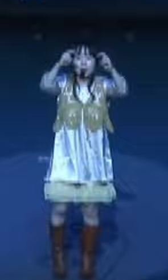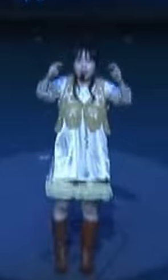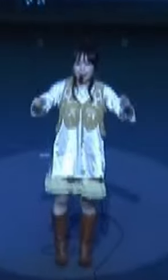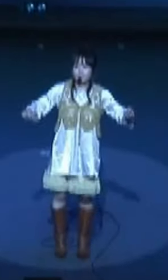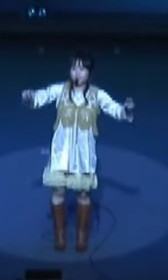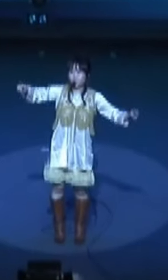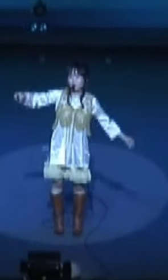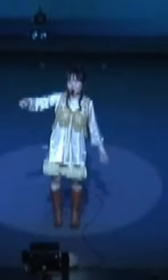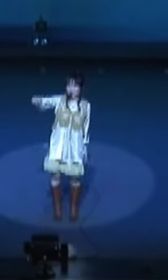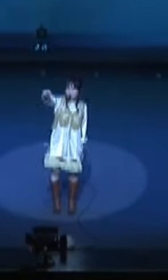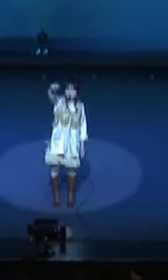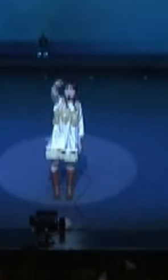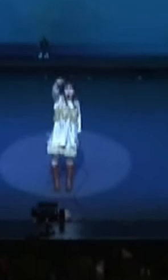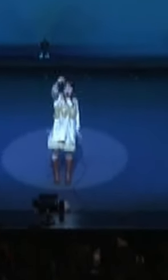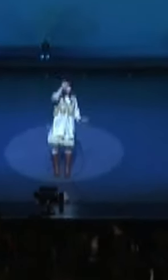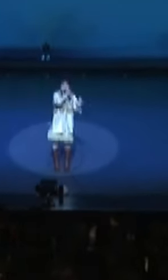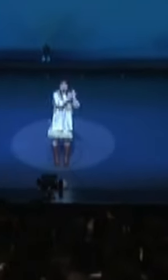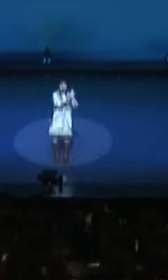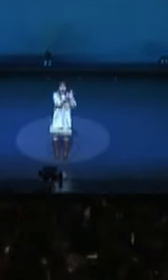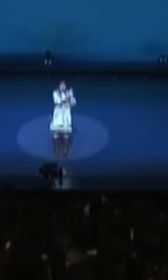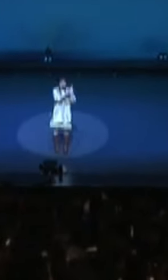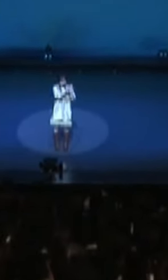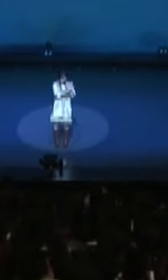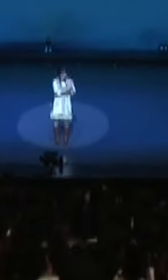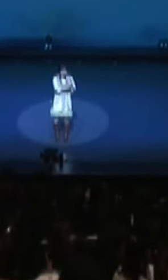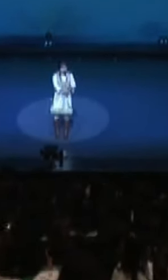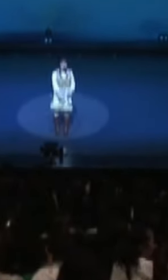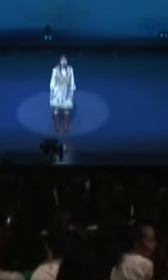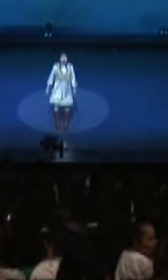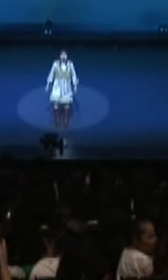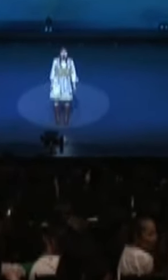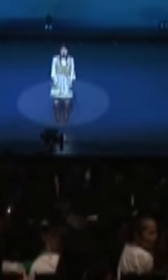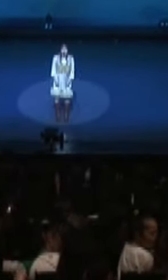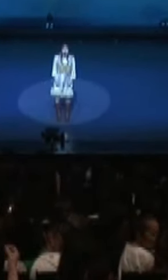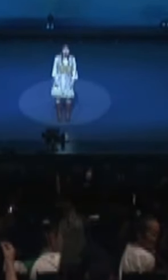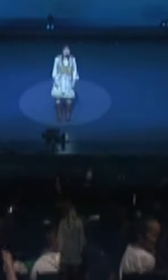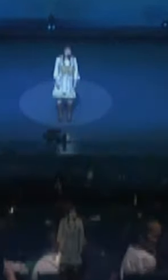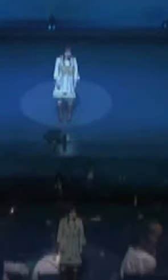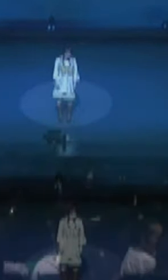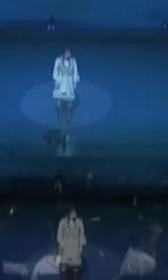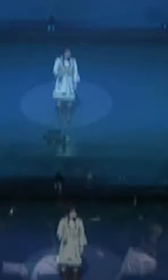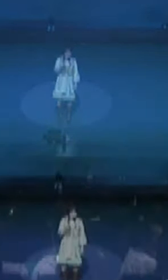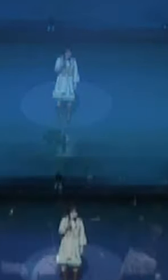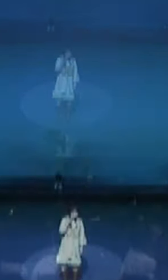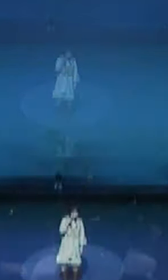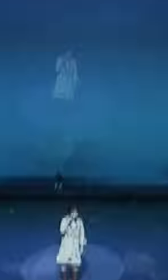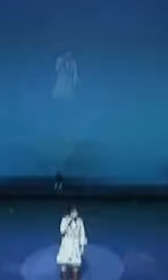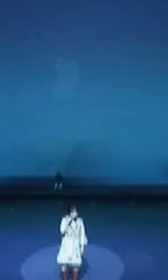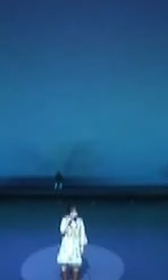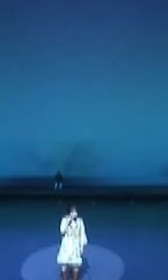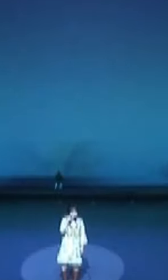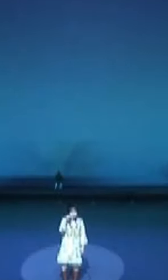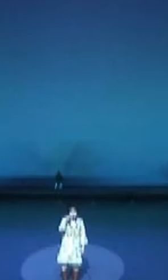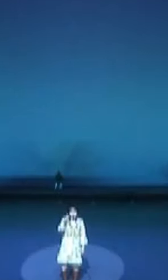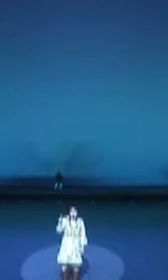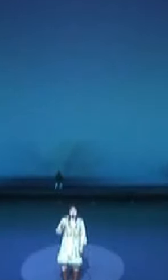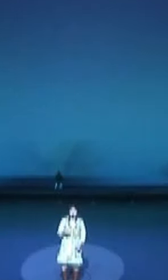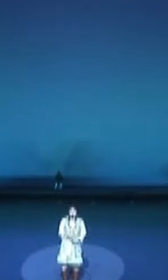へ登ろうというタイトルです。まずですね、1番目のサビなんですけども